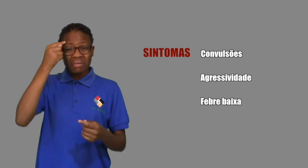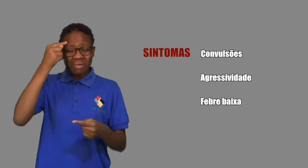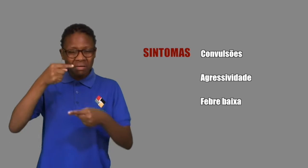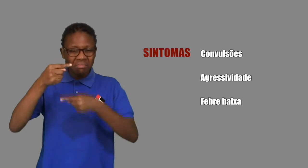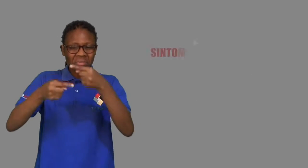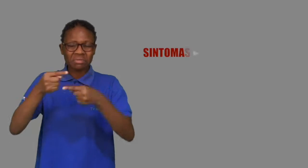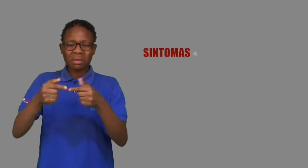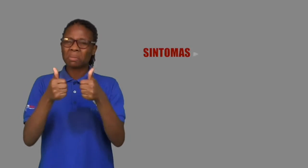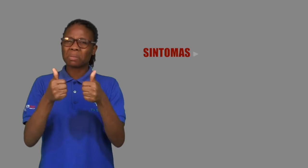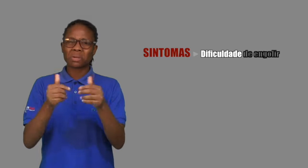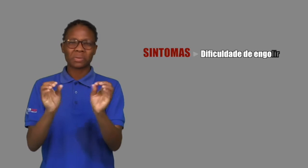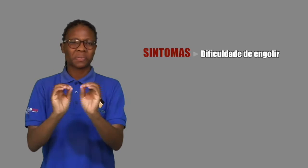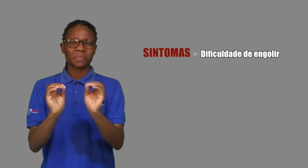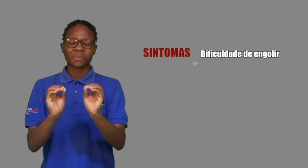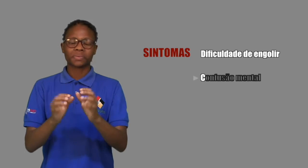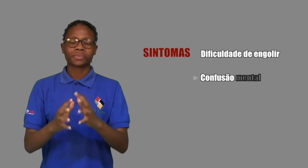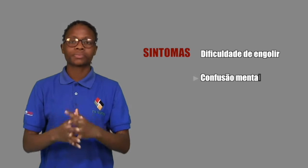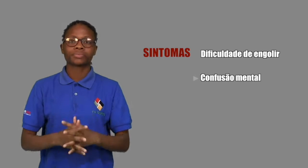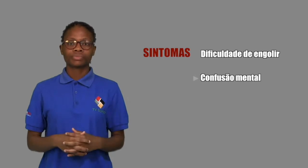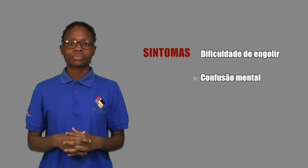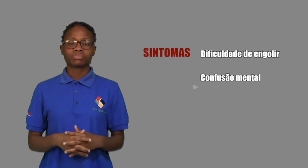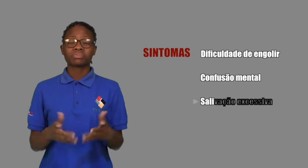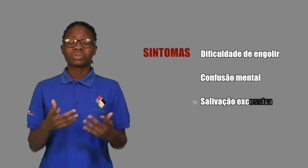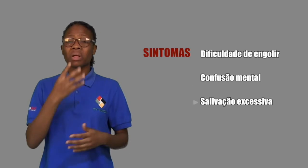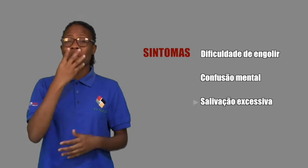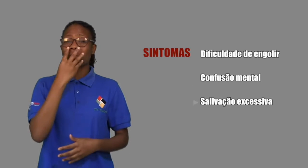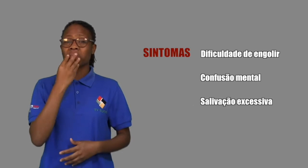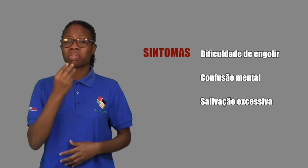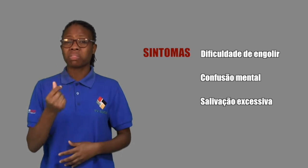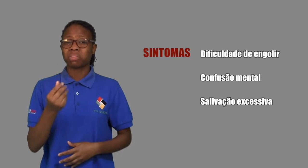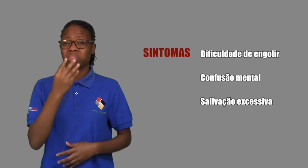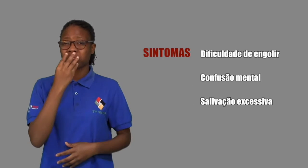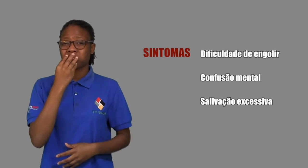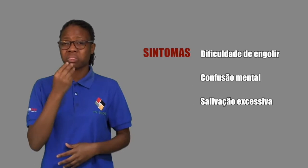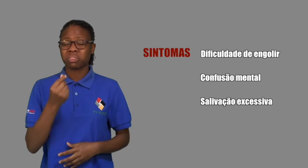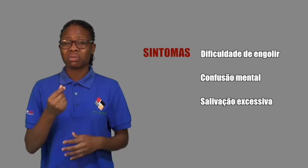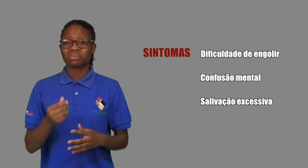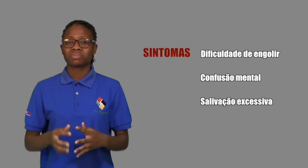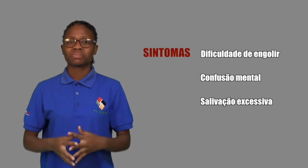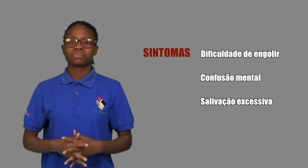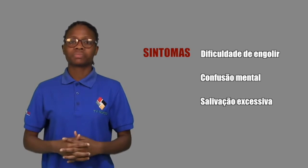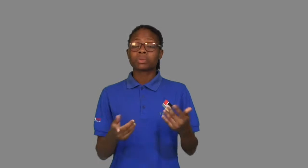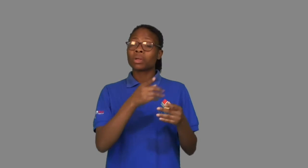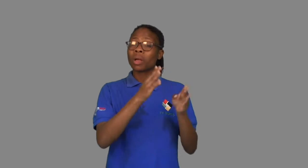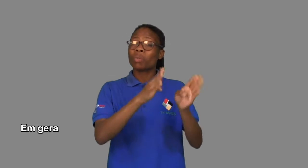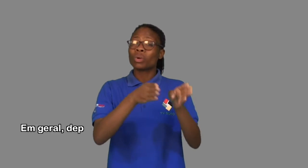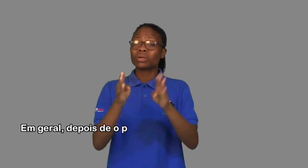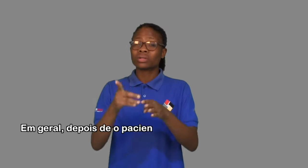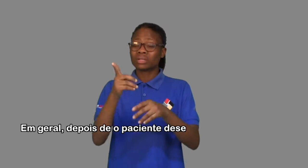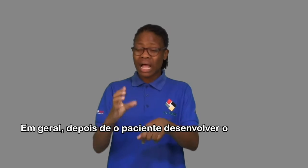dificuldade de engolir, confusão mental, salivação excessiva. Em geral,